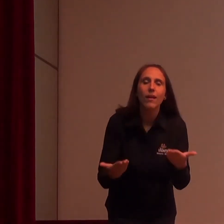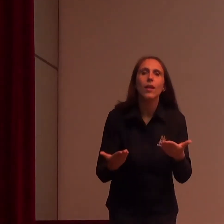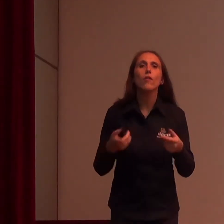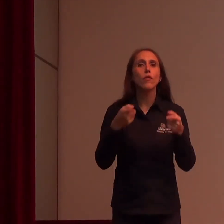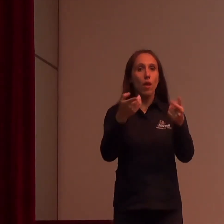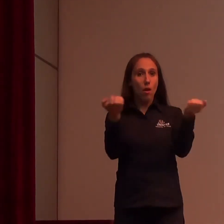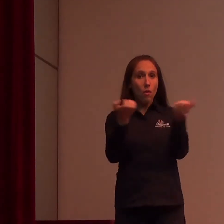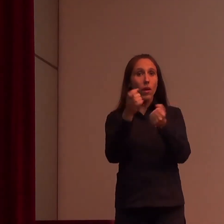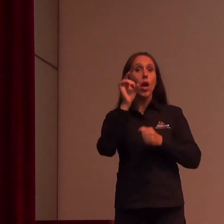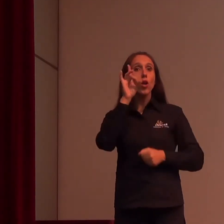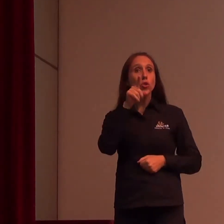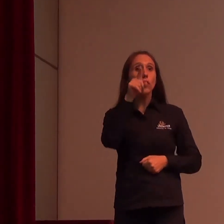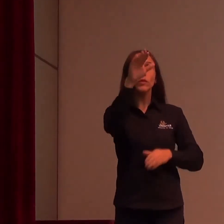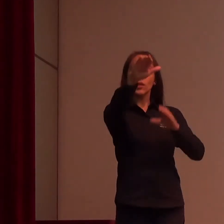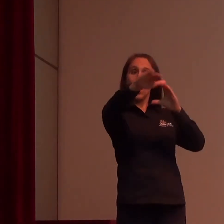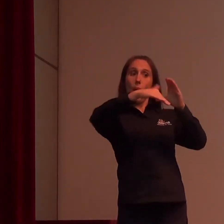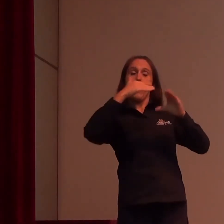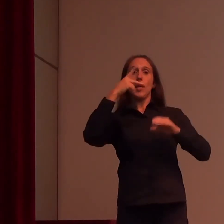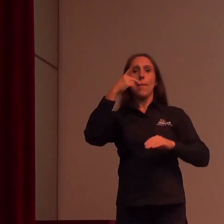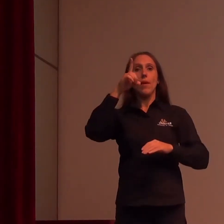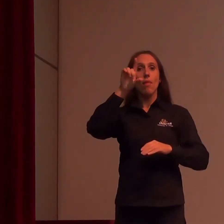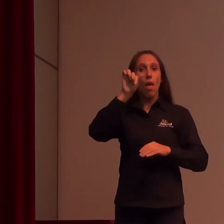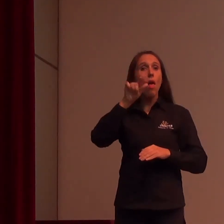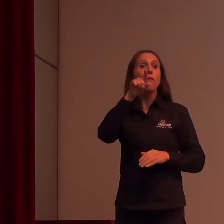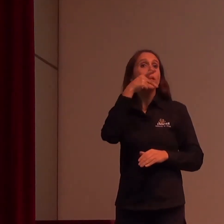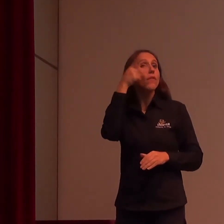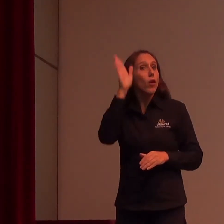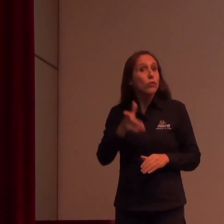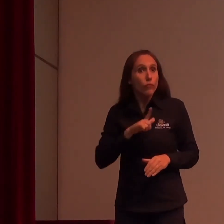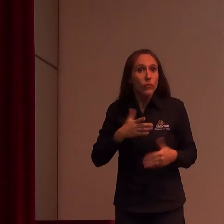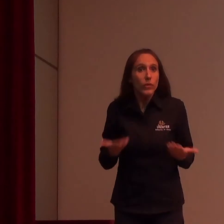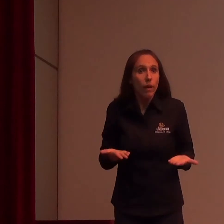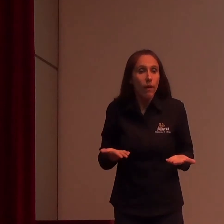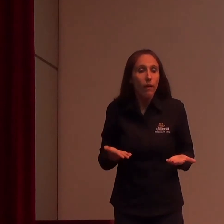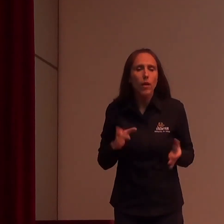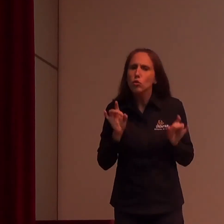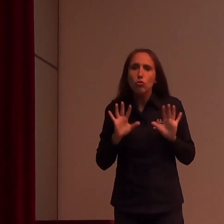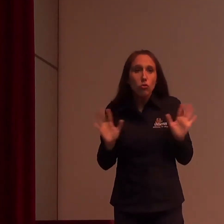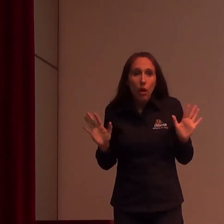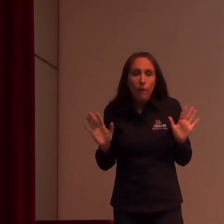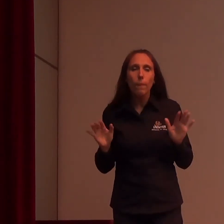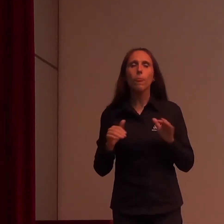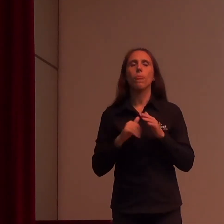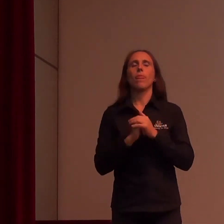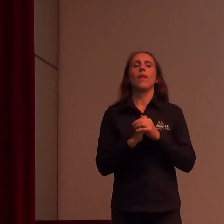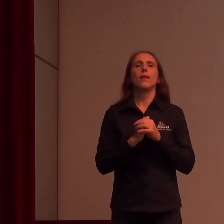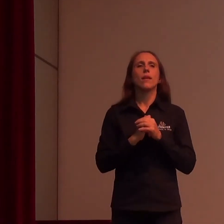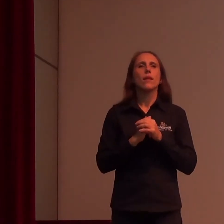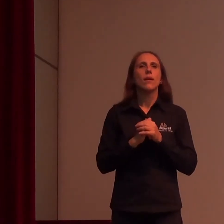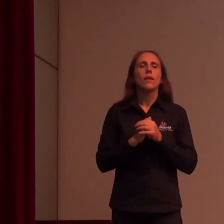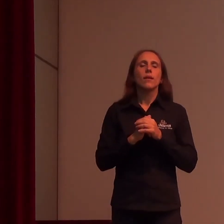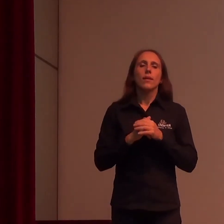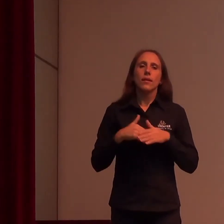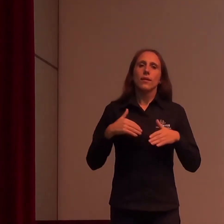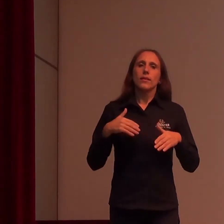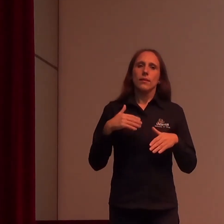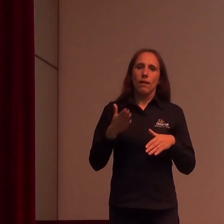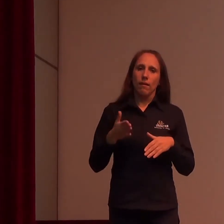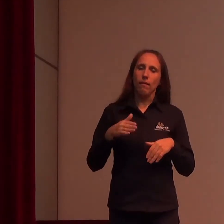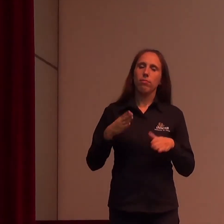quero que o senhor me mande o PDF, que o senhor disse que tem. Só isso. E ele ficou. Até que uma hora, eu falei que sabe uma